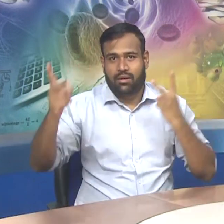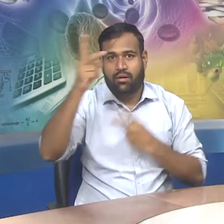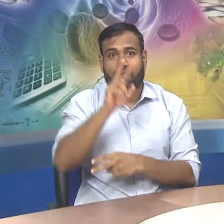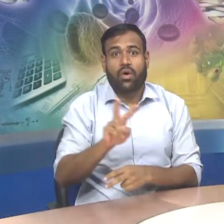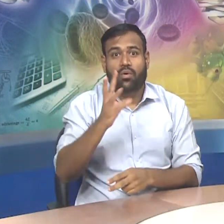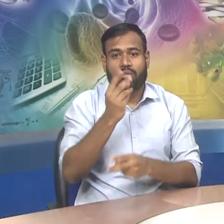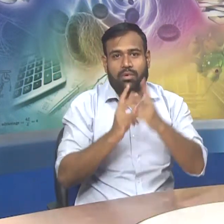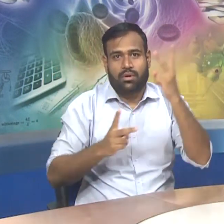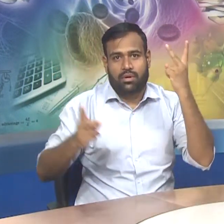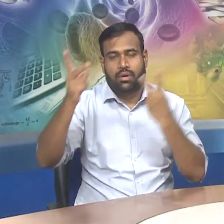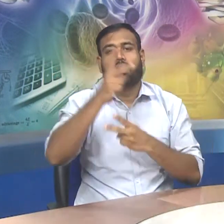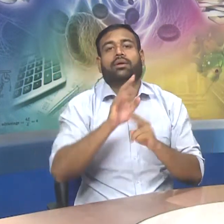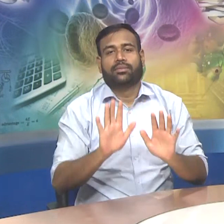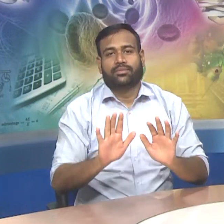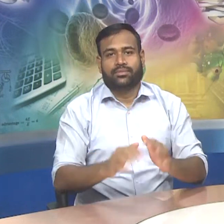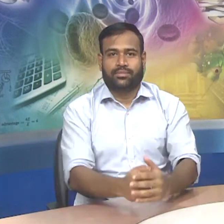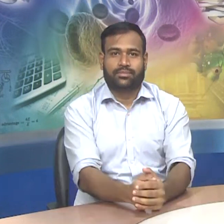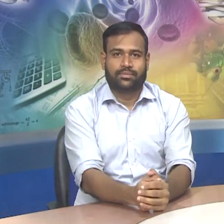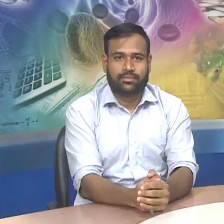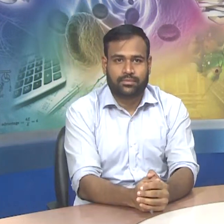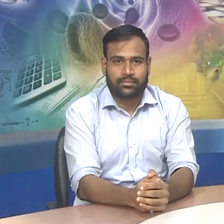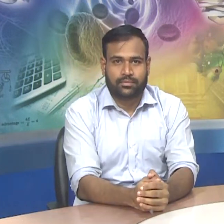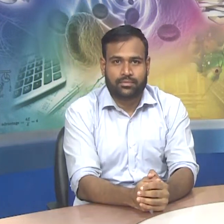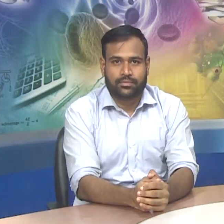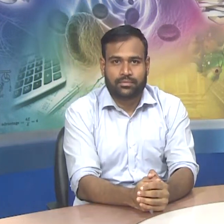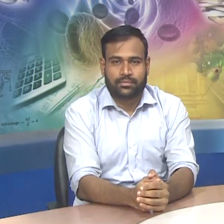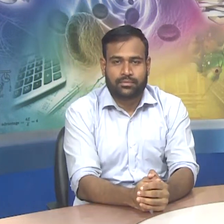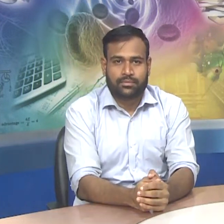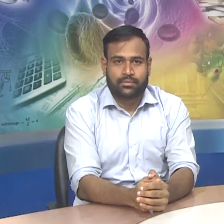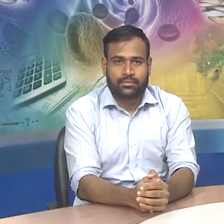then my vote count would be 130 per person.